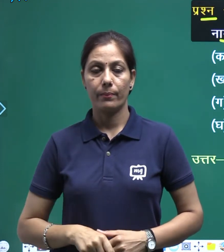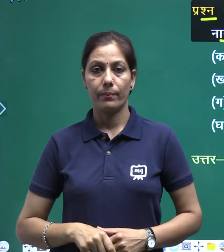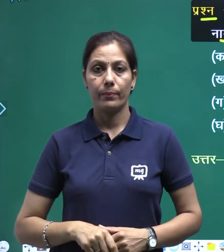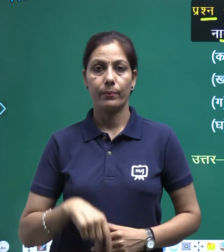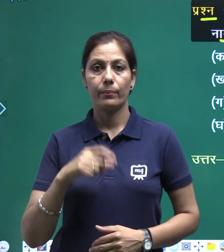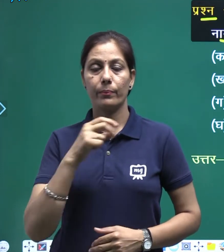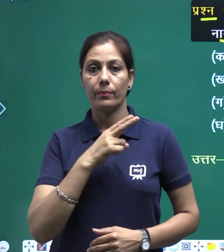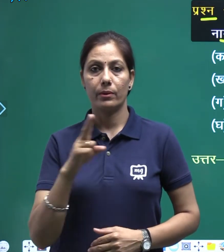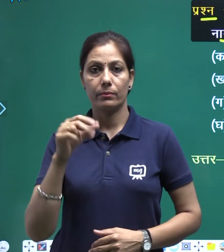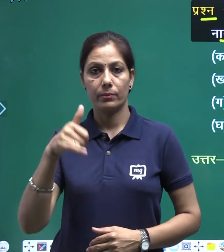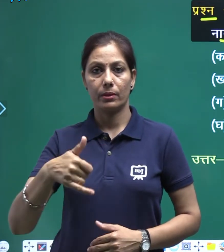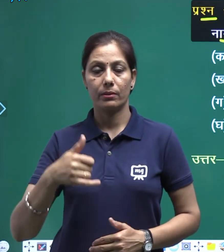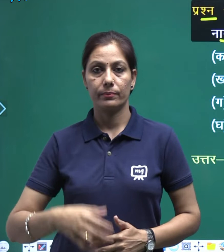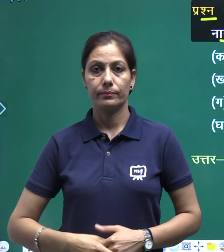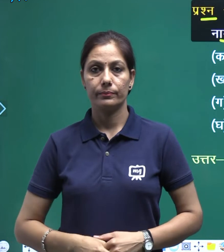सुंदर था।